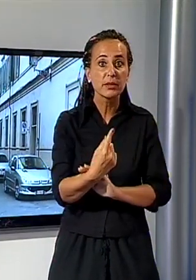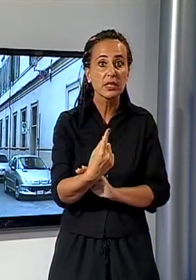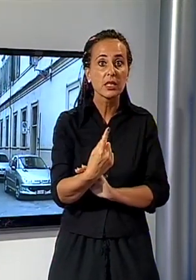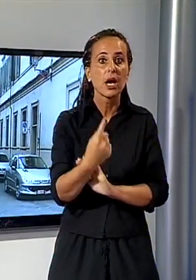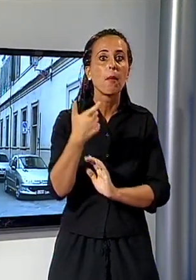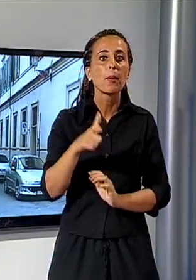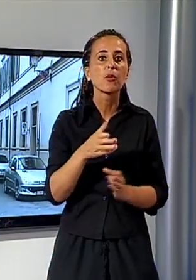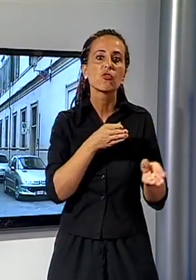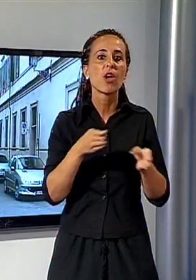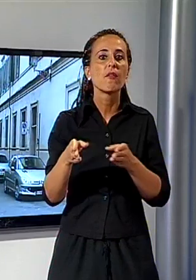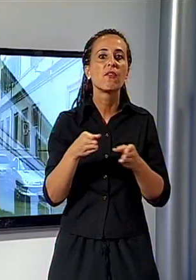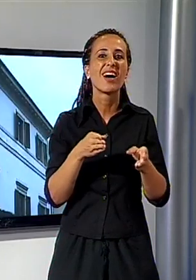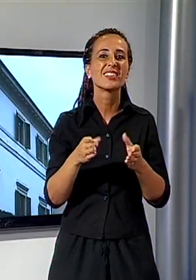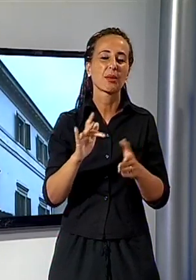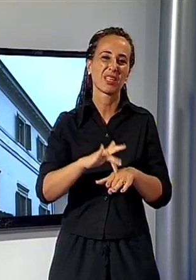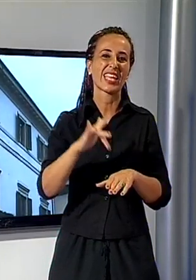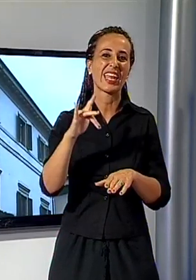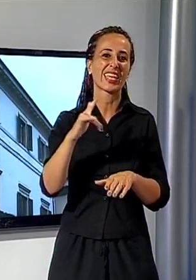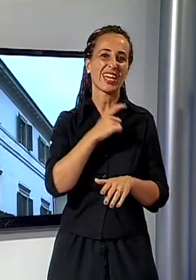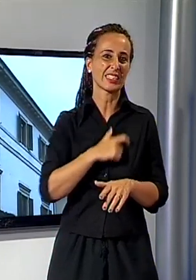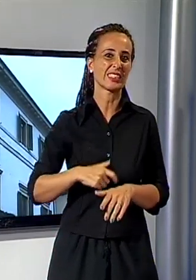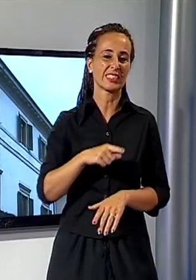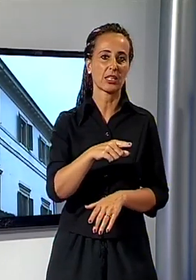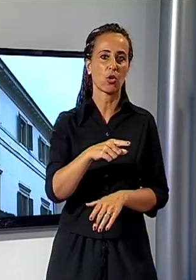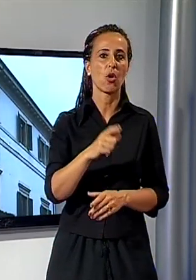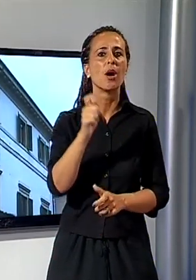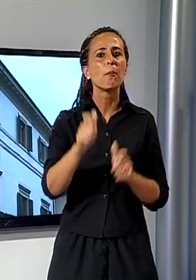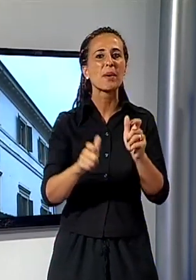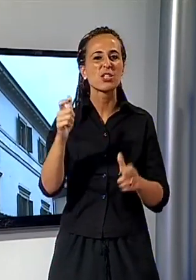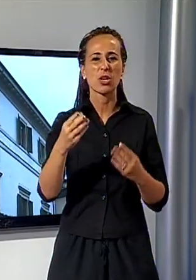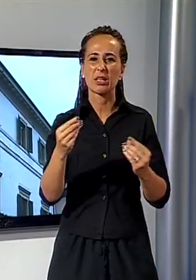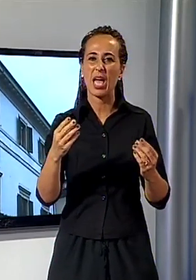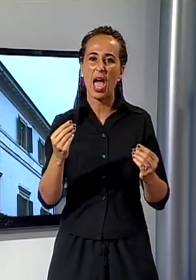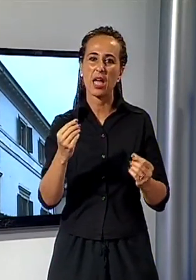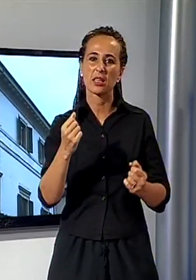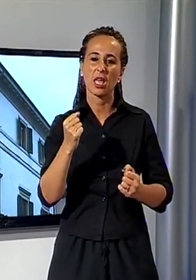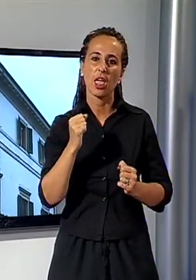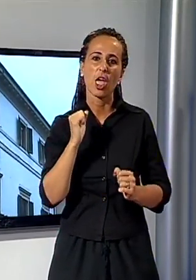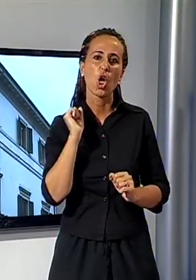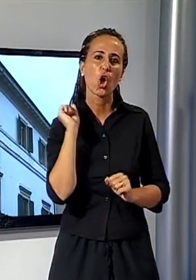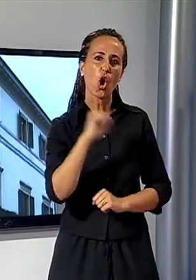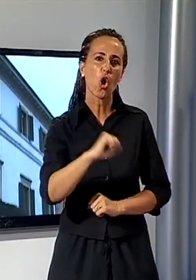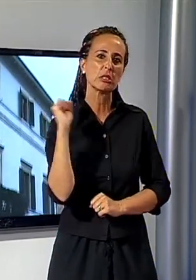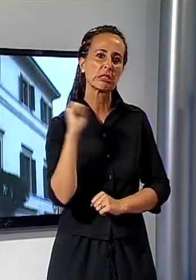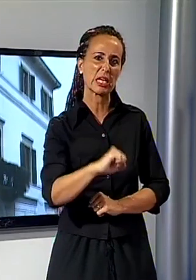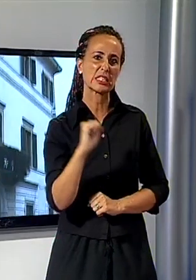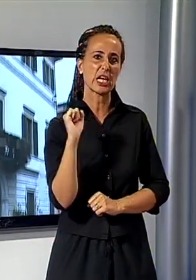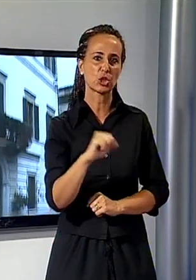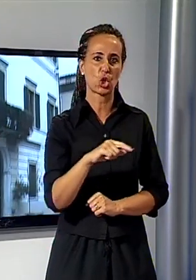questa pesante lettera di minacce perché mi si additava come uno dei responsabili